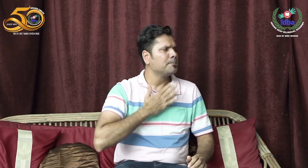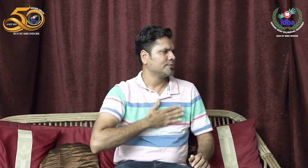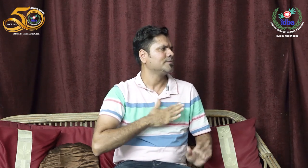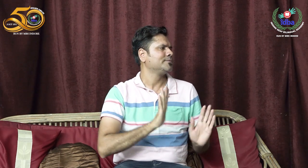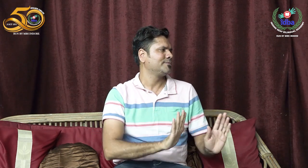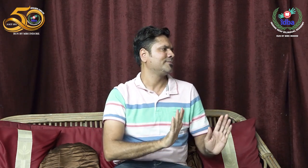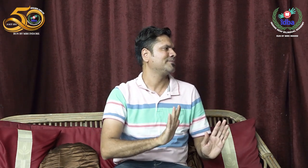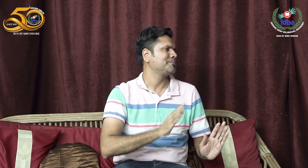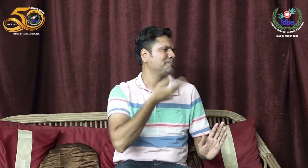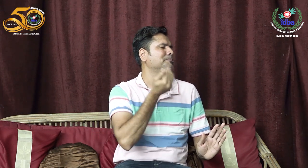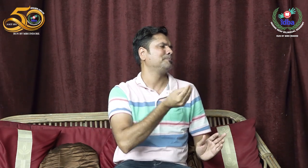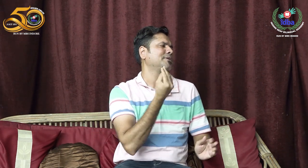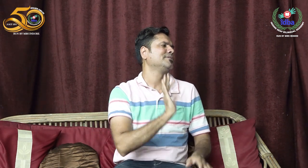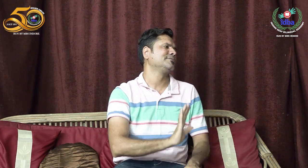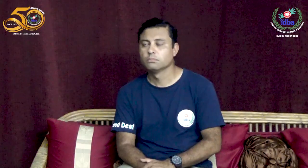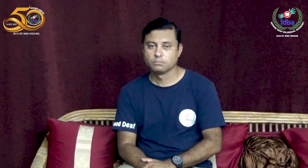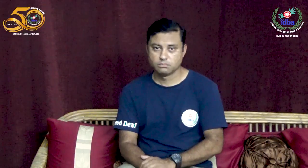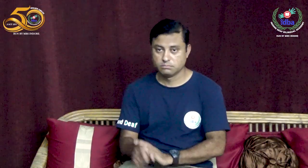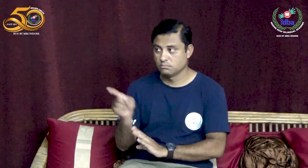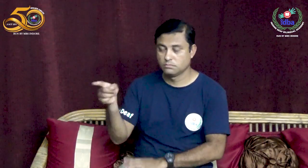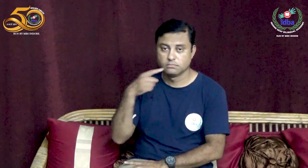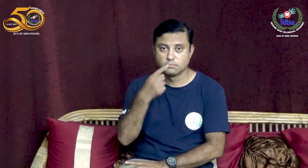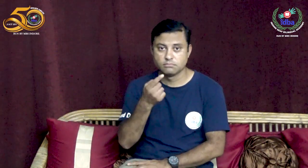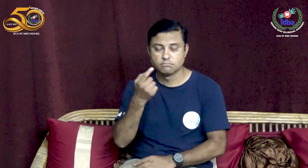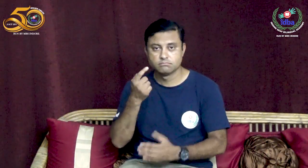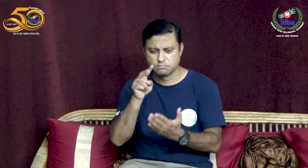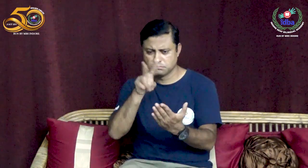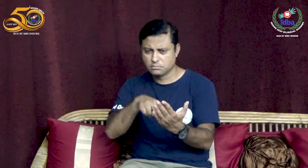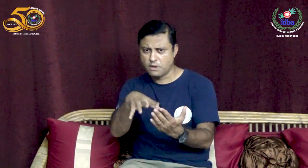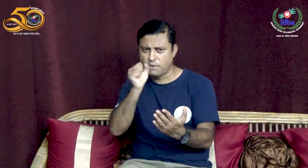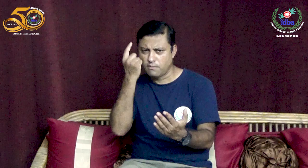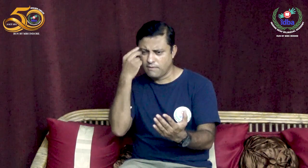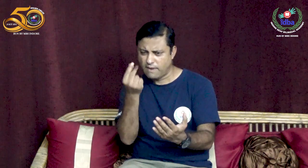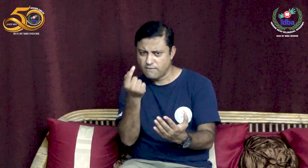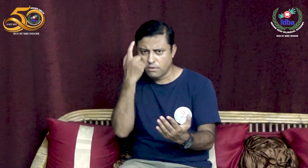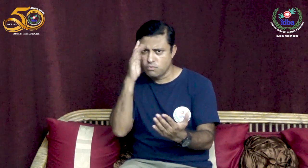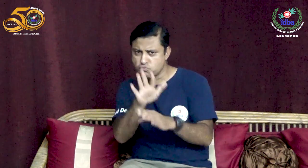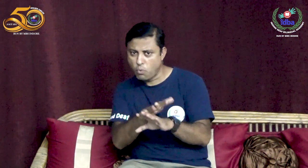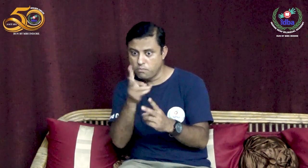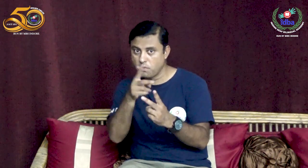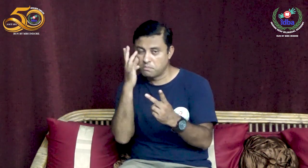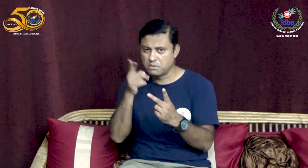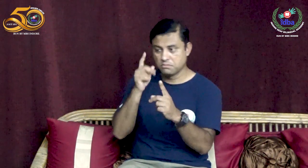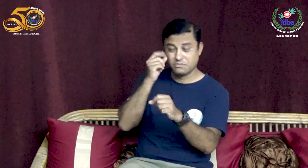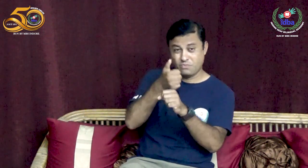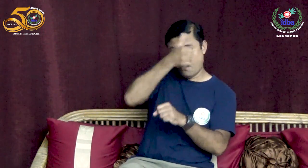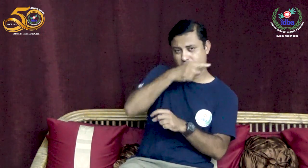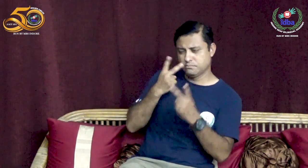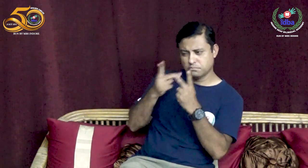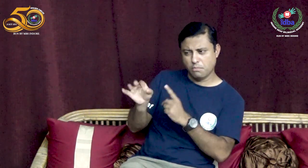आंसर मालूम है तो आप वेट कीजिए, अगर आपको पेशेंस रखना चाहिए। लेकिन जी हाँ, ये कह रहे हैं कि अगर आपको कहाँ